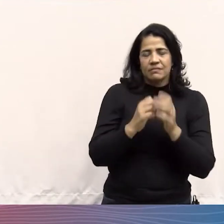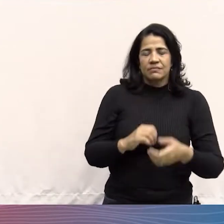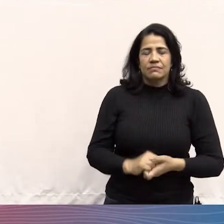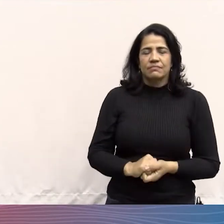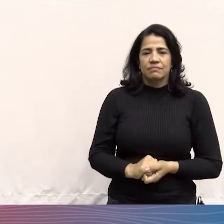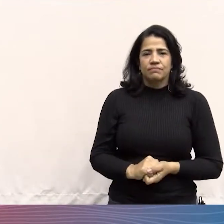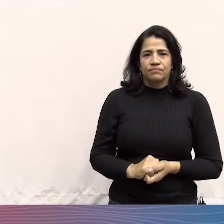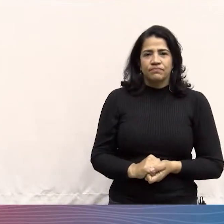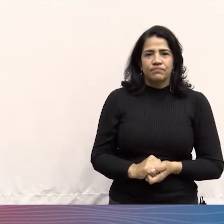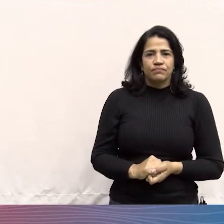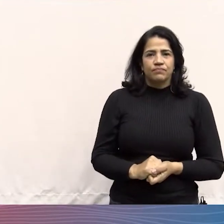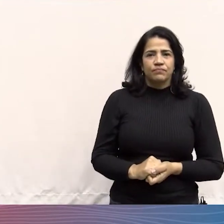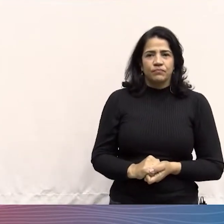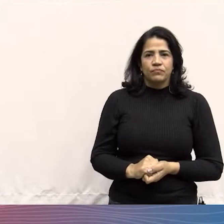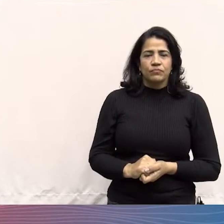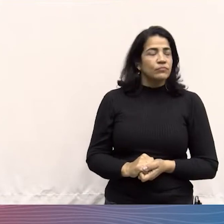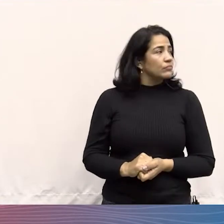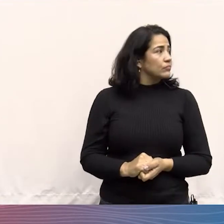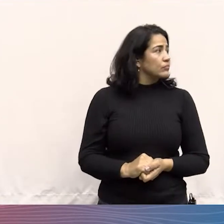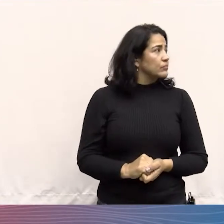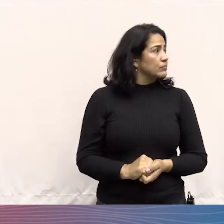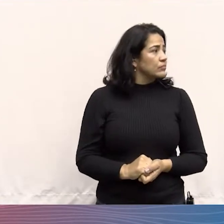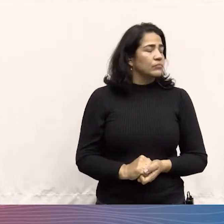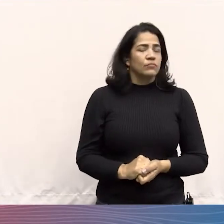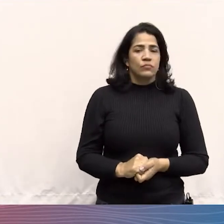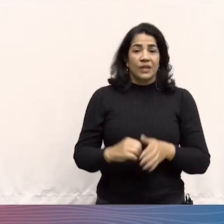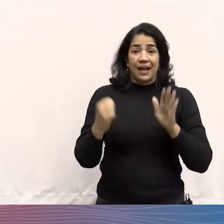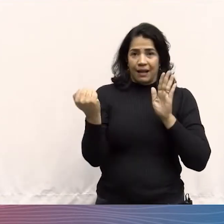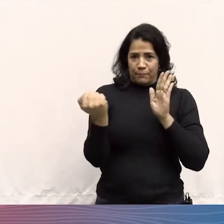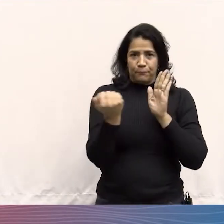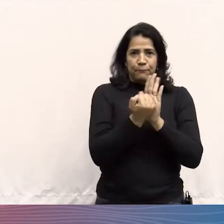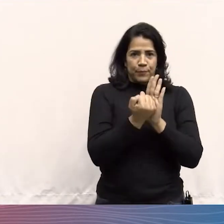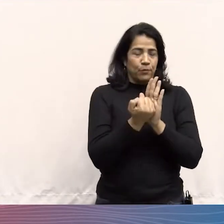Rafa, manda a logomarca aí, vai.